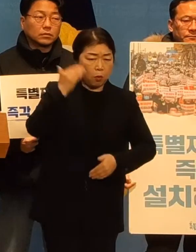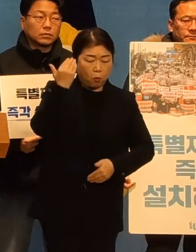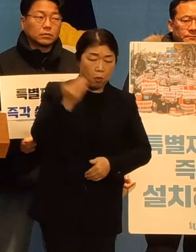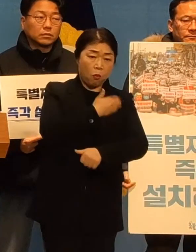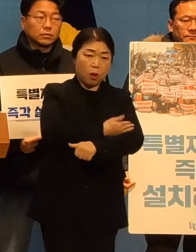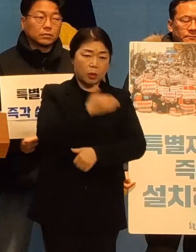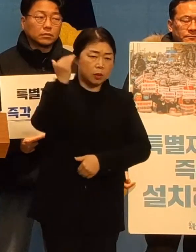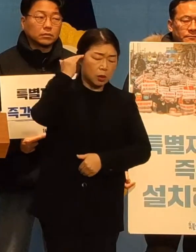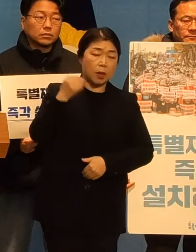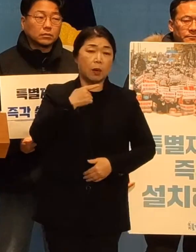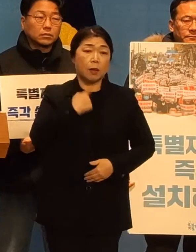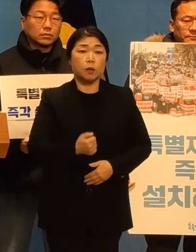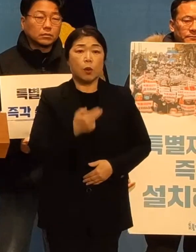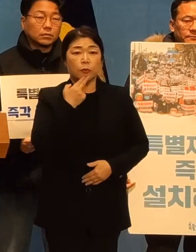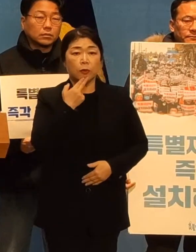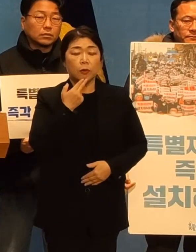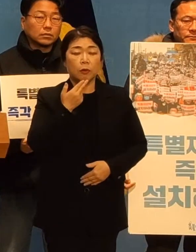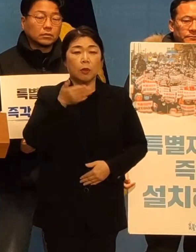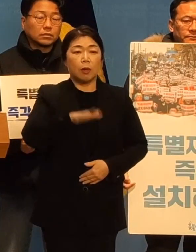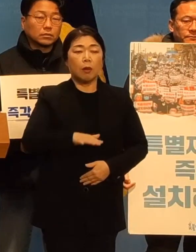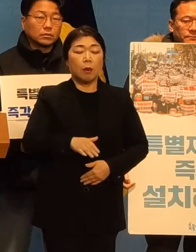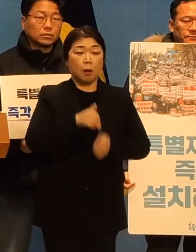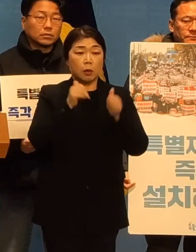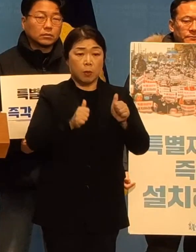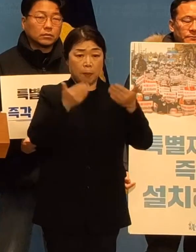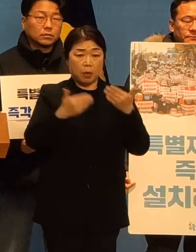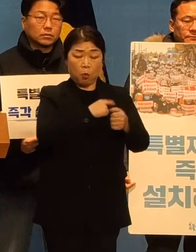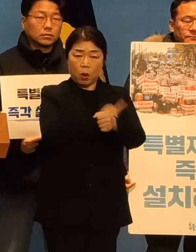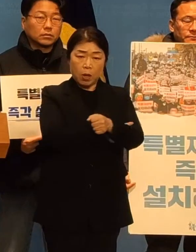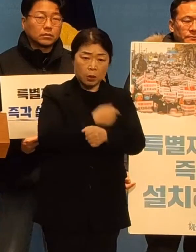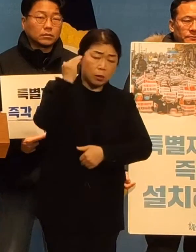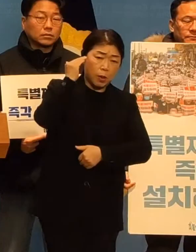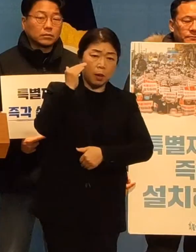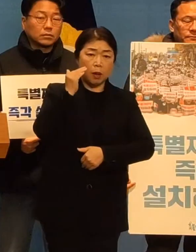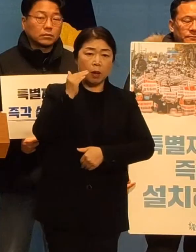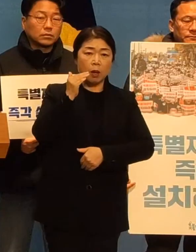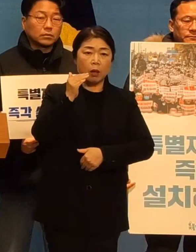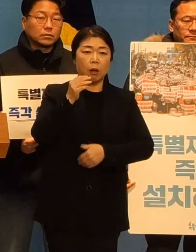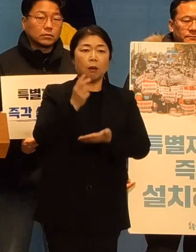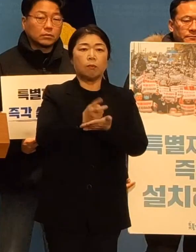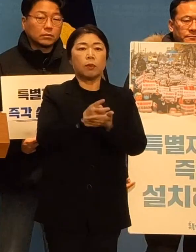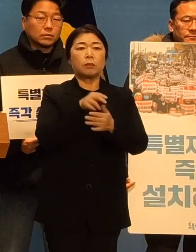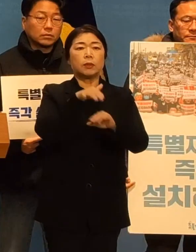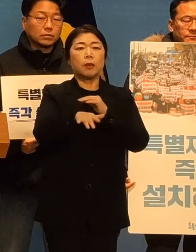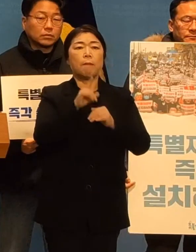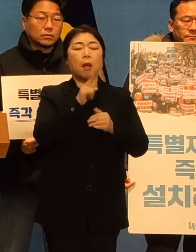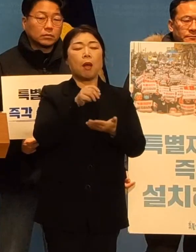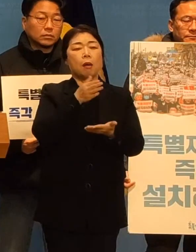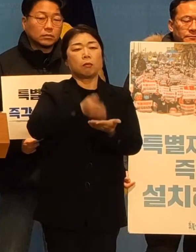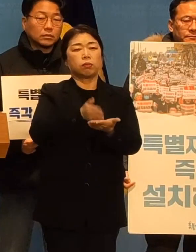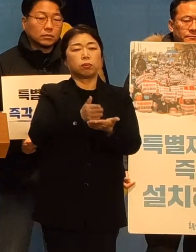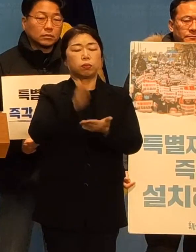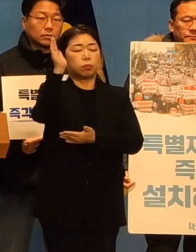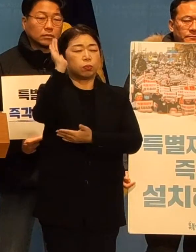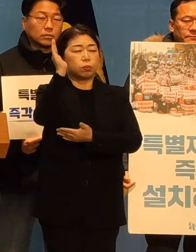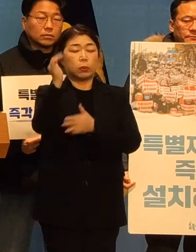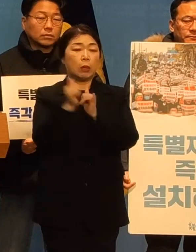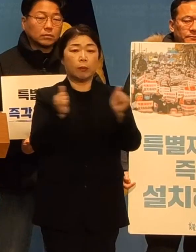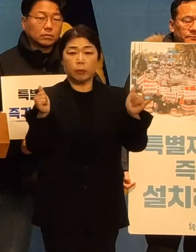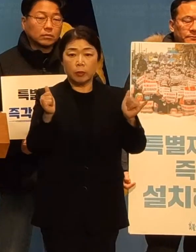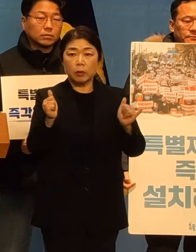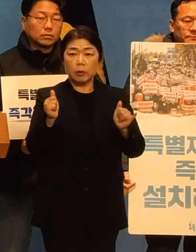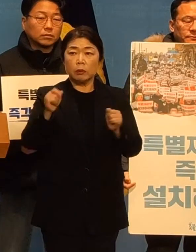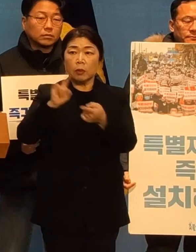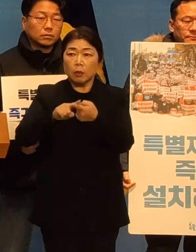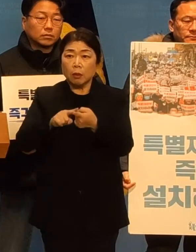없습니다. 그런데 그것을 재판받을 권리 침해라는 것을 아무렇지도 않게 뱉고 있는 법조계 몇몇 인사들